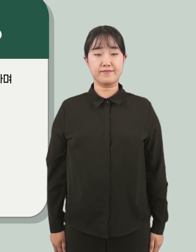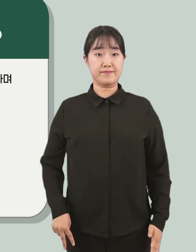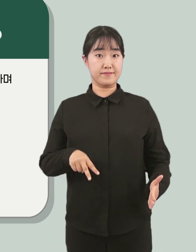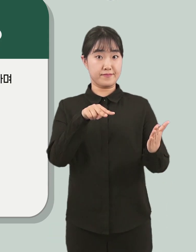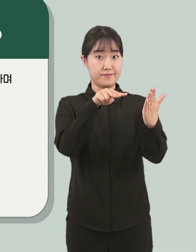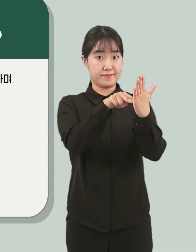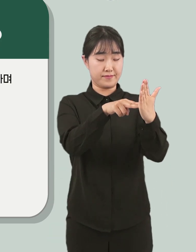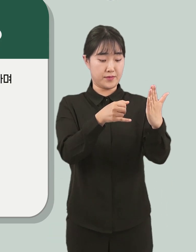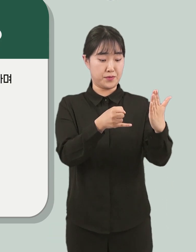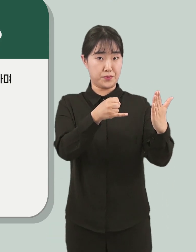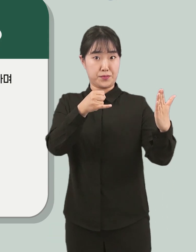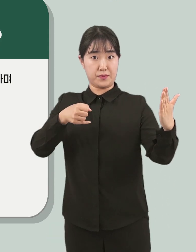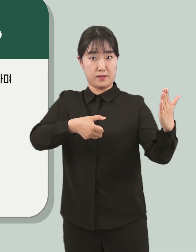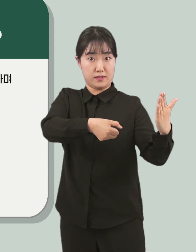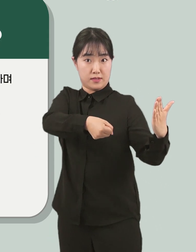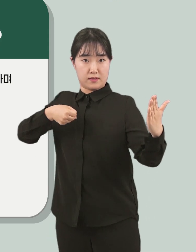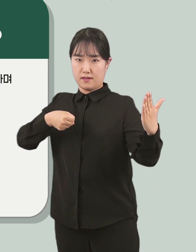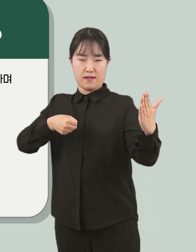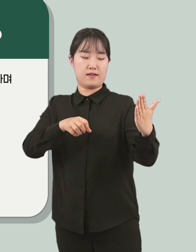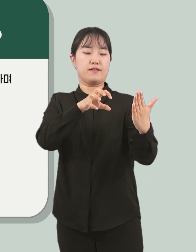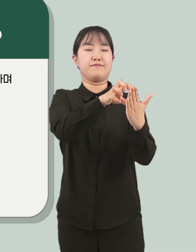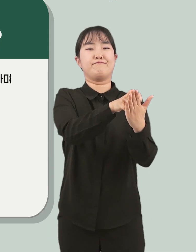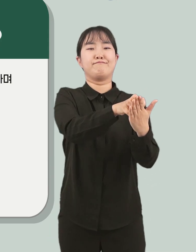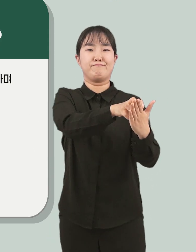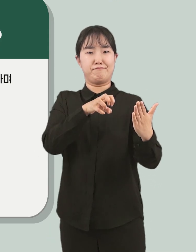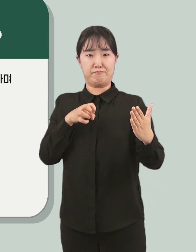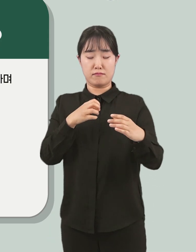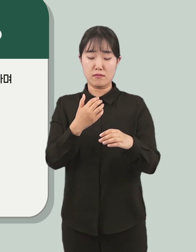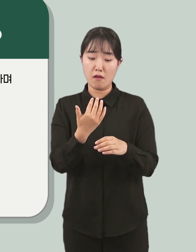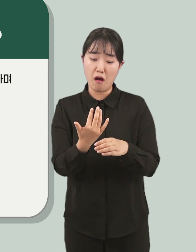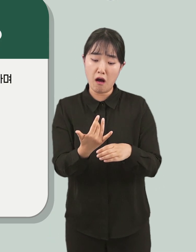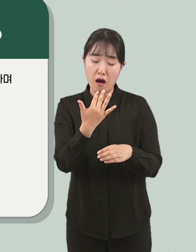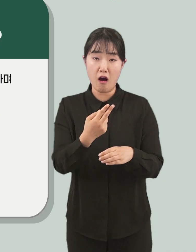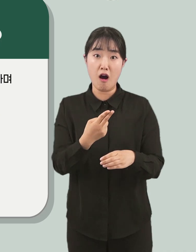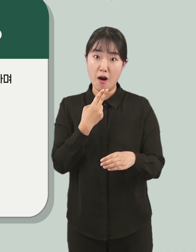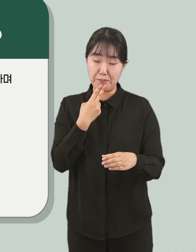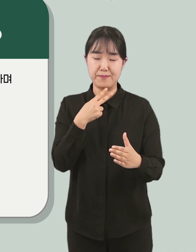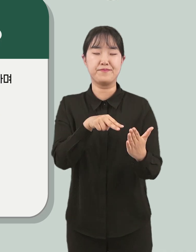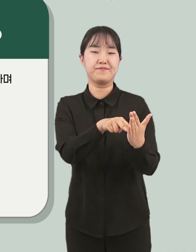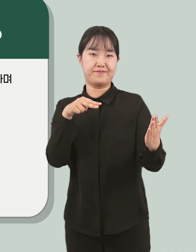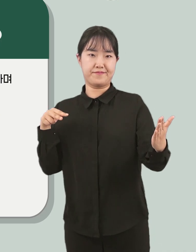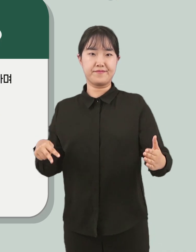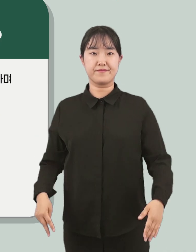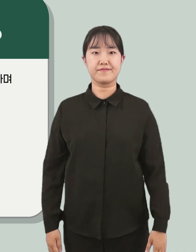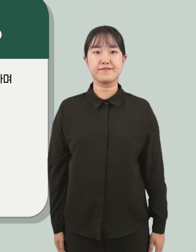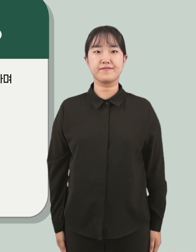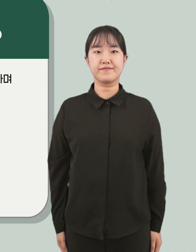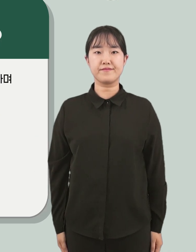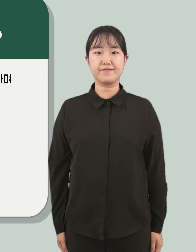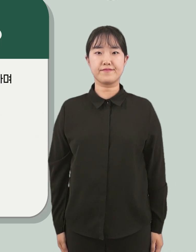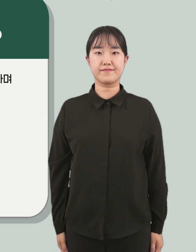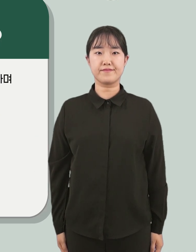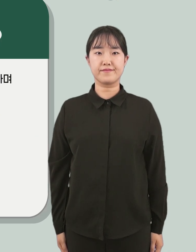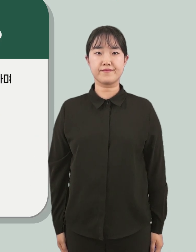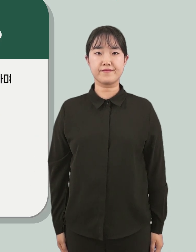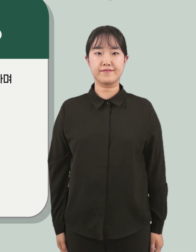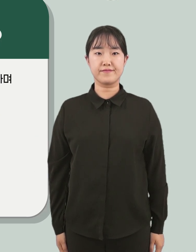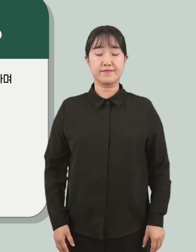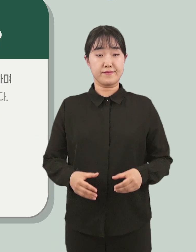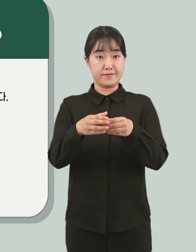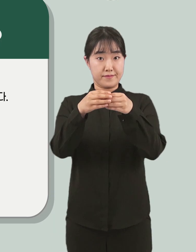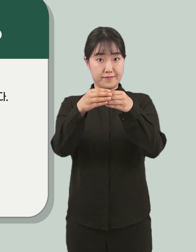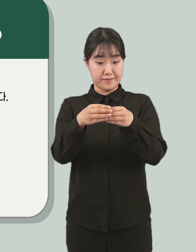올려두지 않습니다. 플러그를 뺄 때는 코드가 아니라 플러그를 잡아 빼고 장기간 사용하지 않을 때는 플러그를